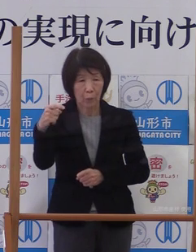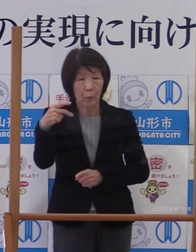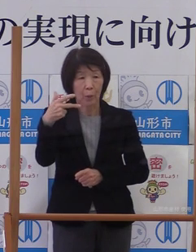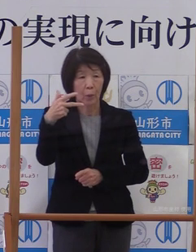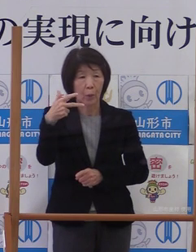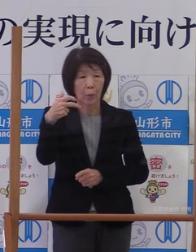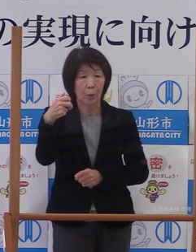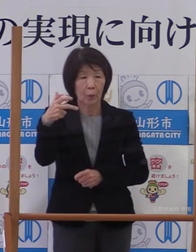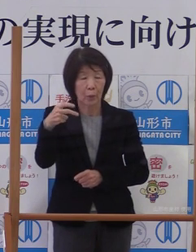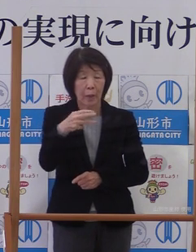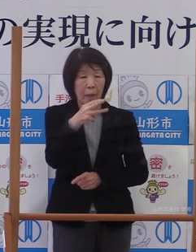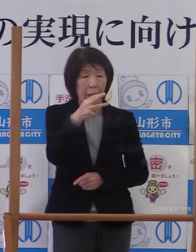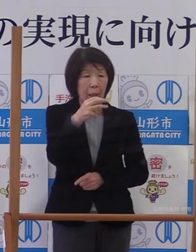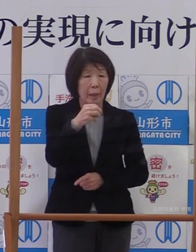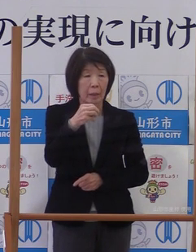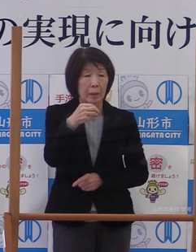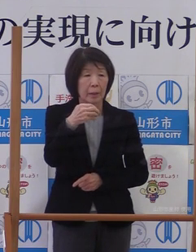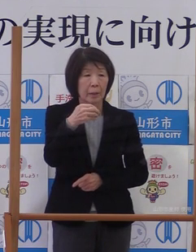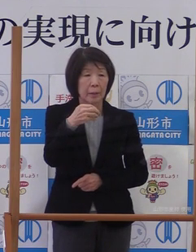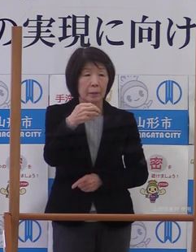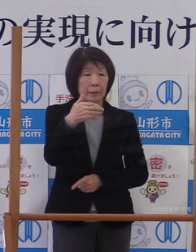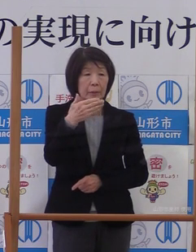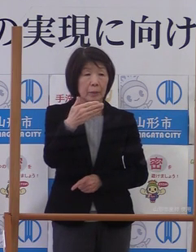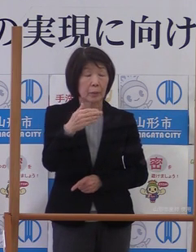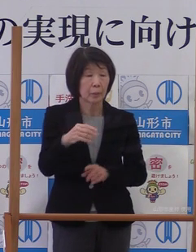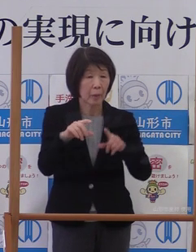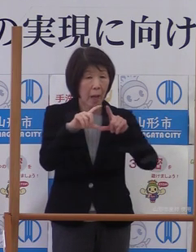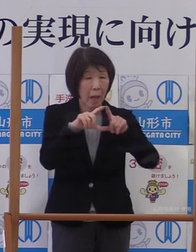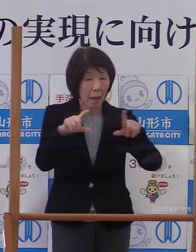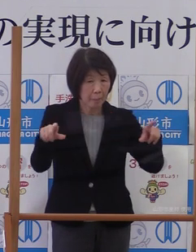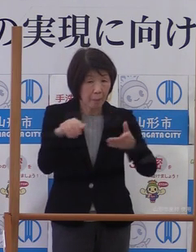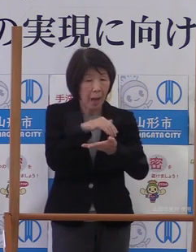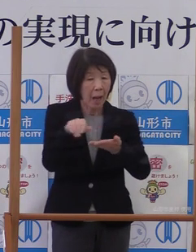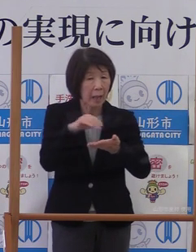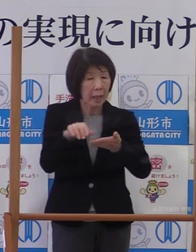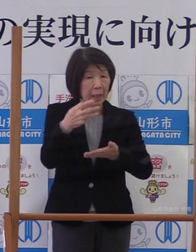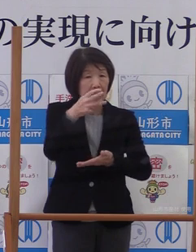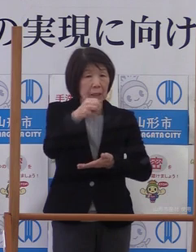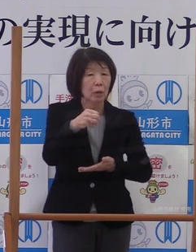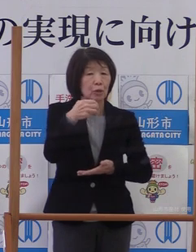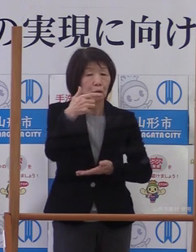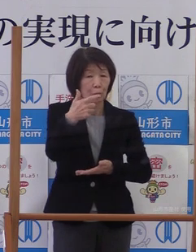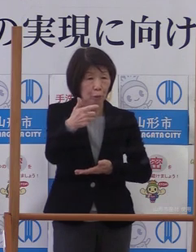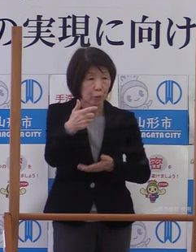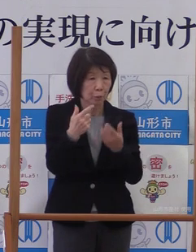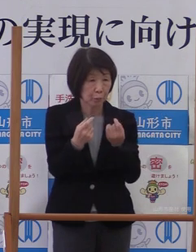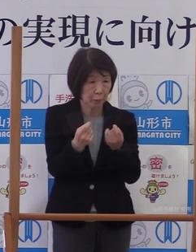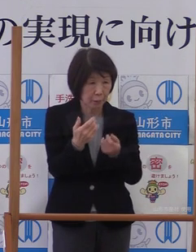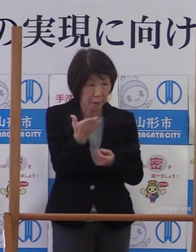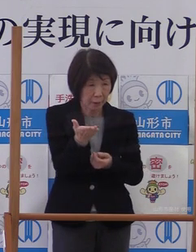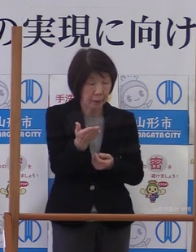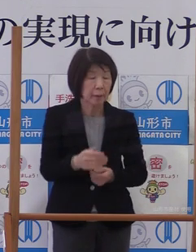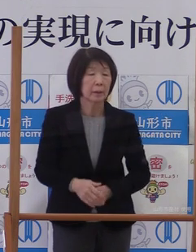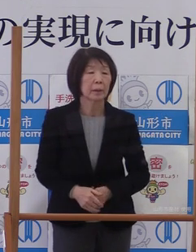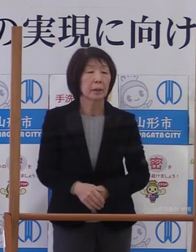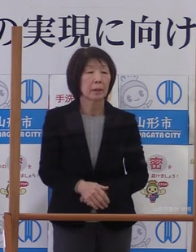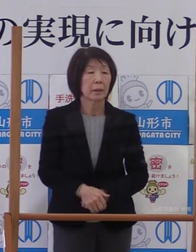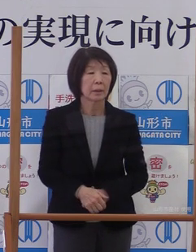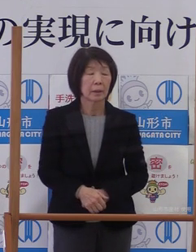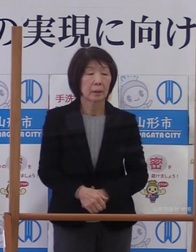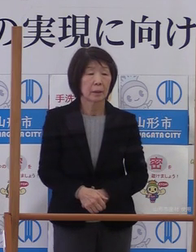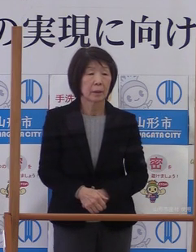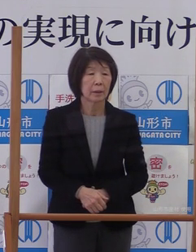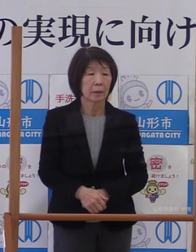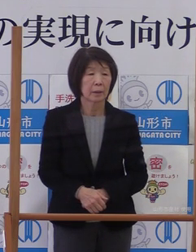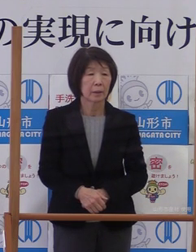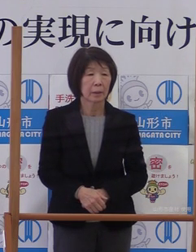79、例えば39あったんですけど、一般で36、 販売計で36時間、はい、 あ、わかりました。じ